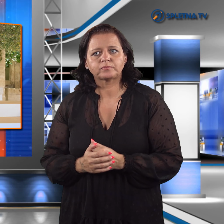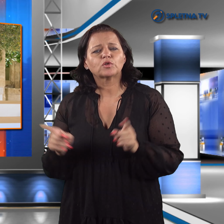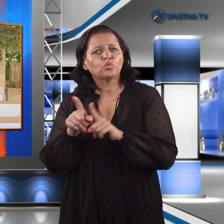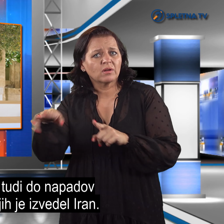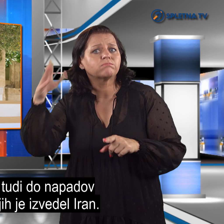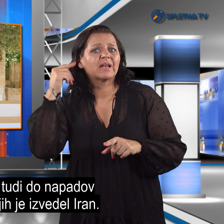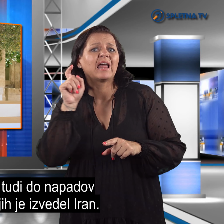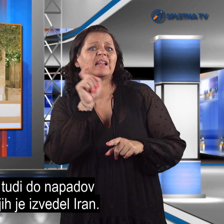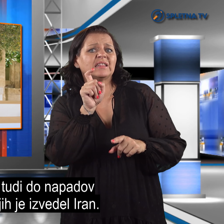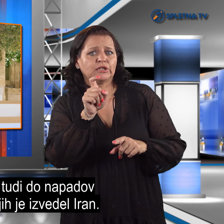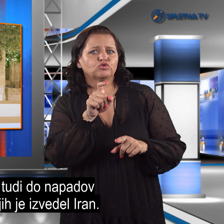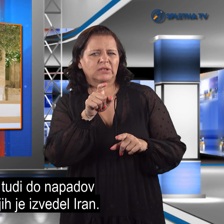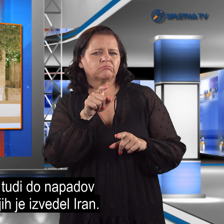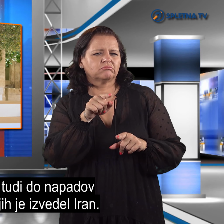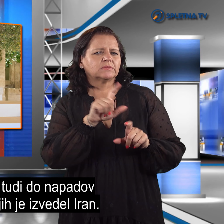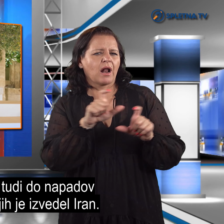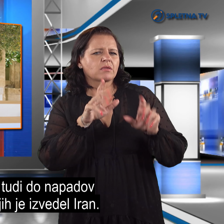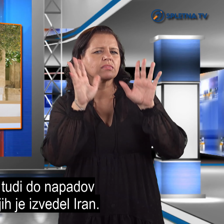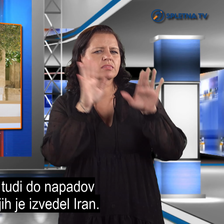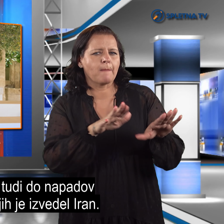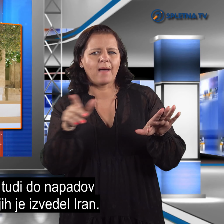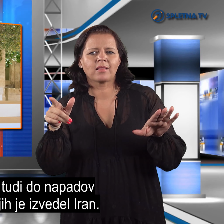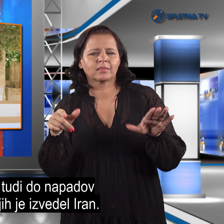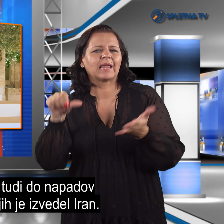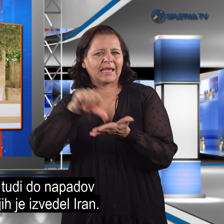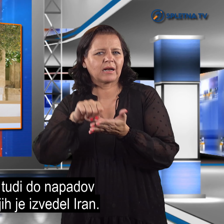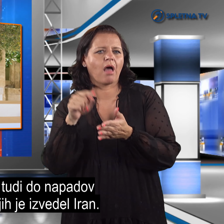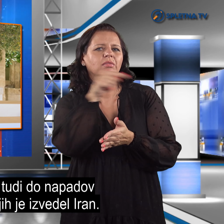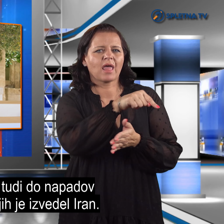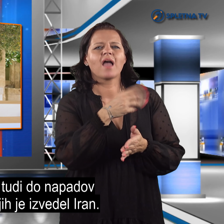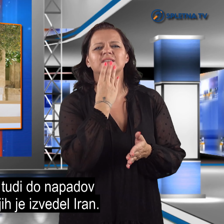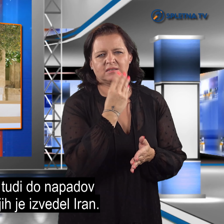Ostri so bili tudi do napadov na Izrael, ki jih je izvedel Iran.